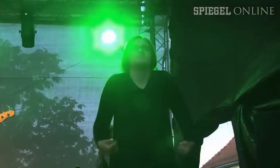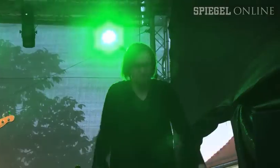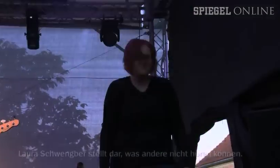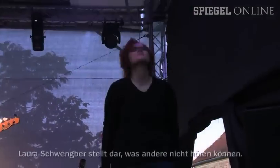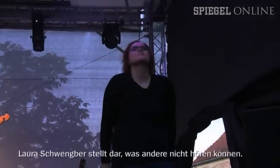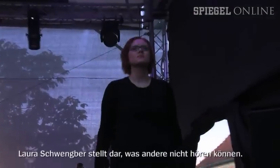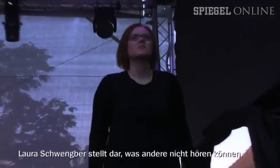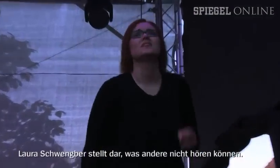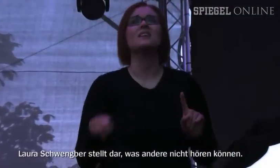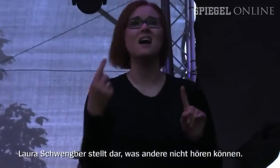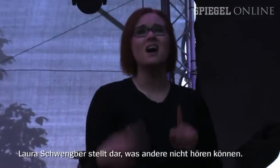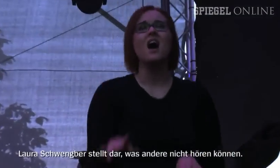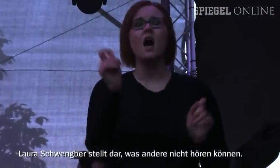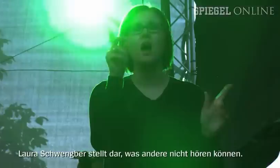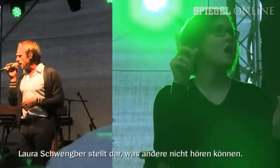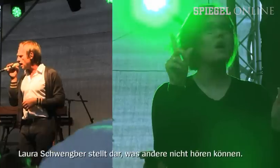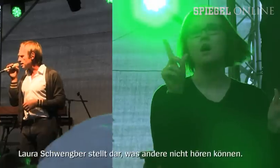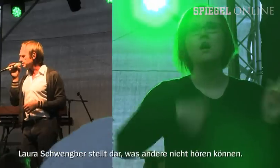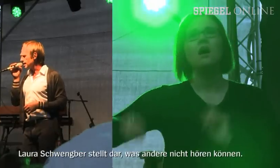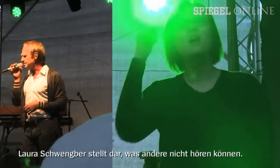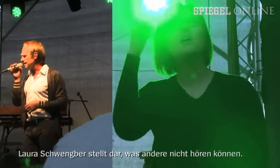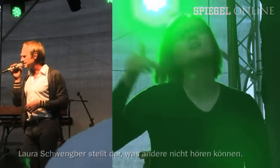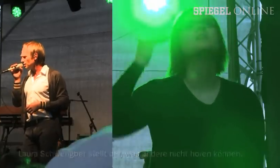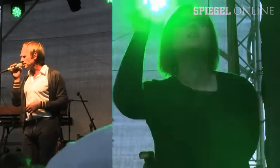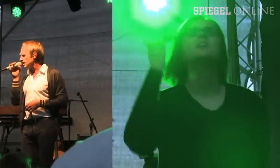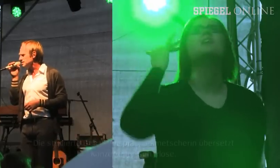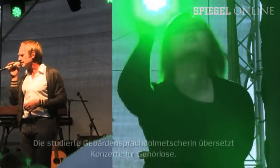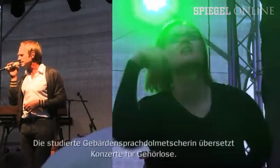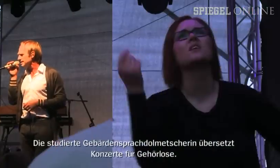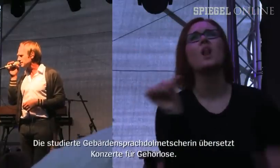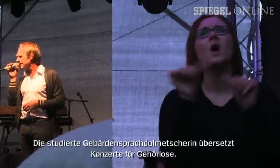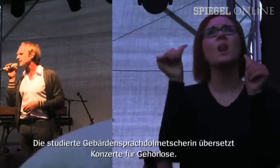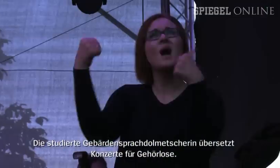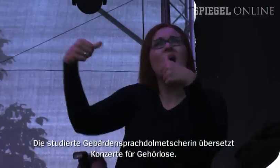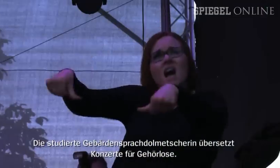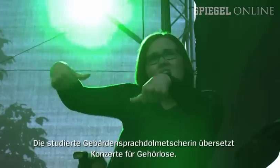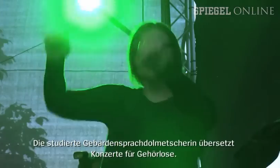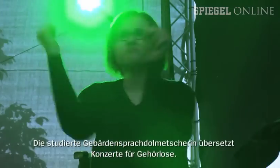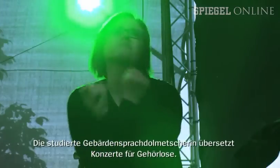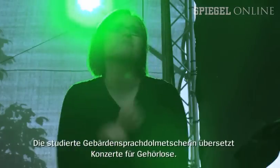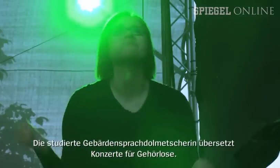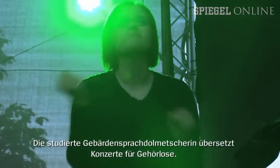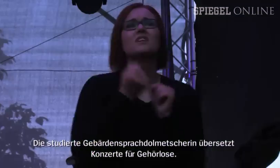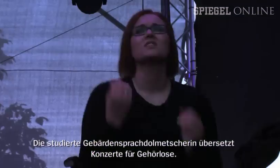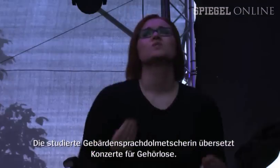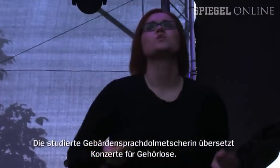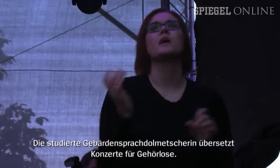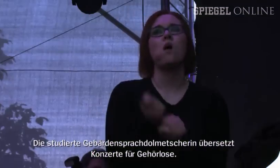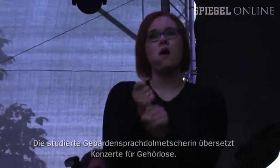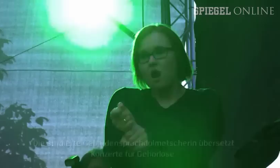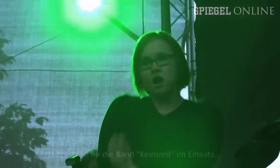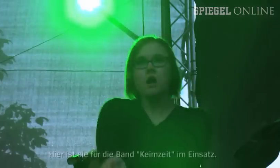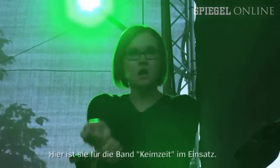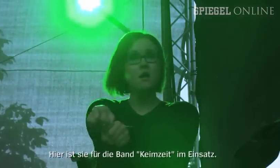Laura Schwengber stellt dar, was andere nicht hören können. Die studierte Gebärdensprachdolmetscherin übersetzt Konzerte für Gehörlose.